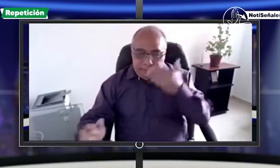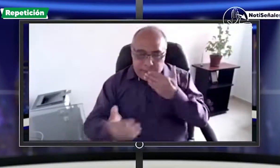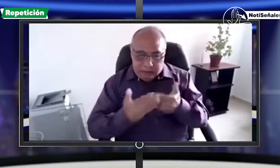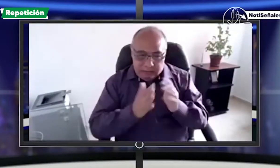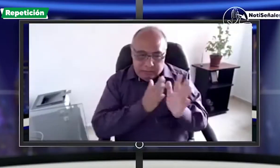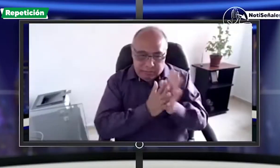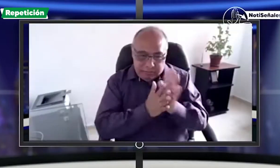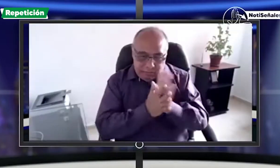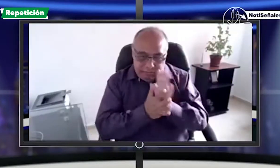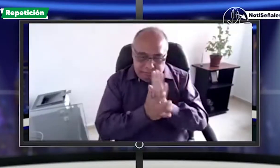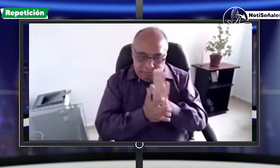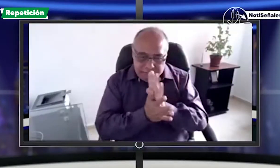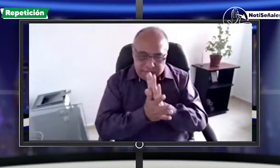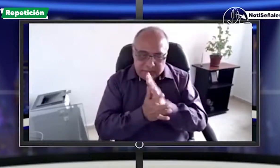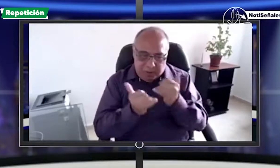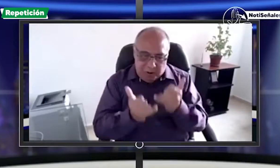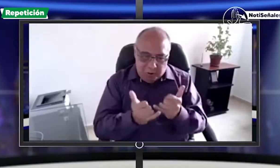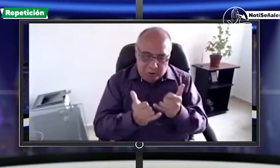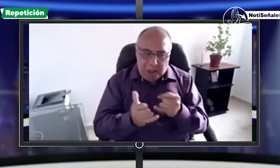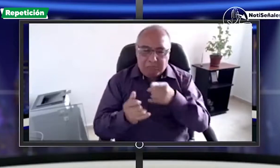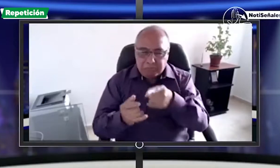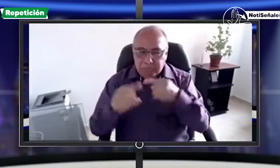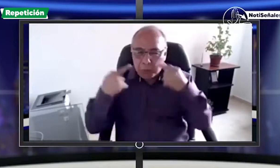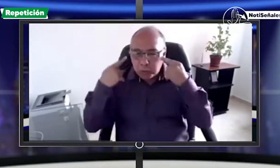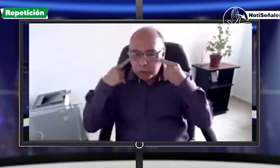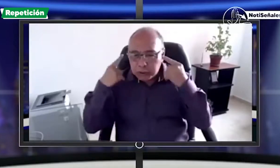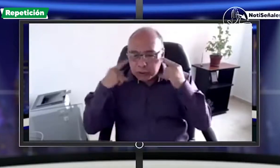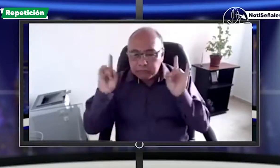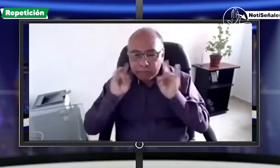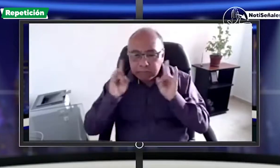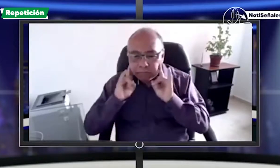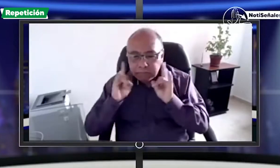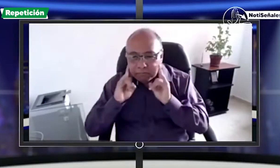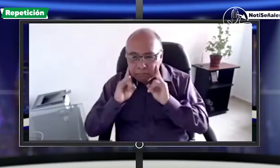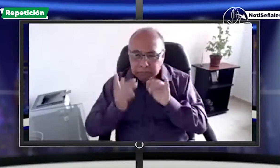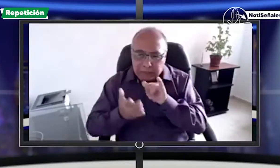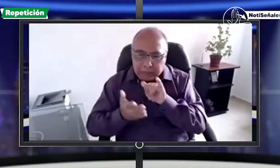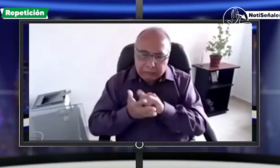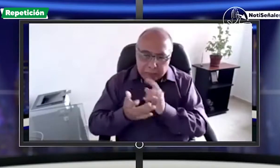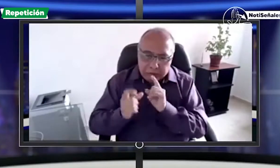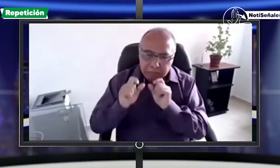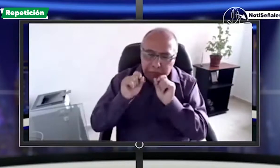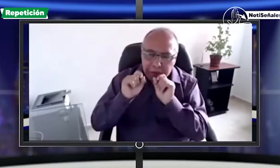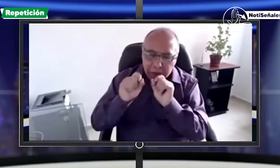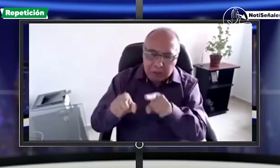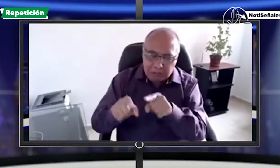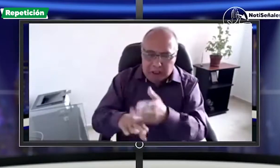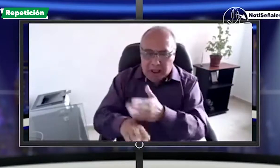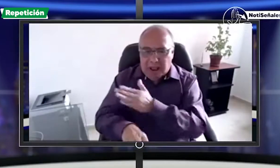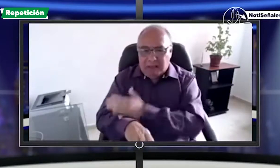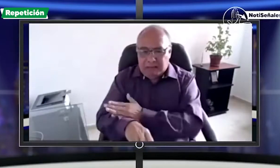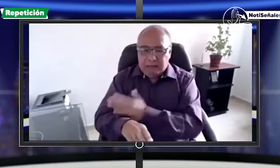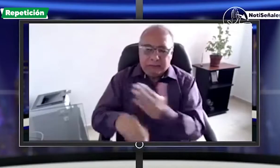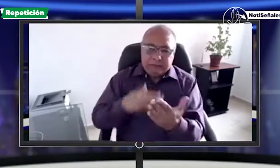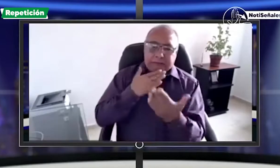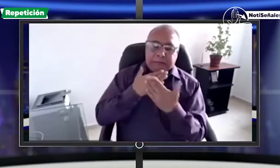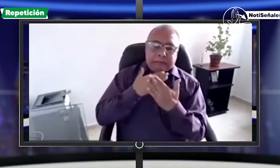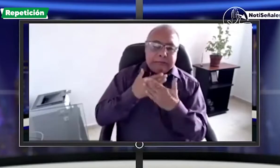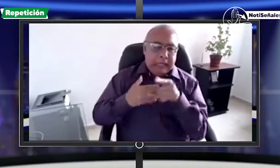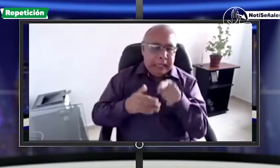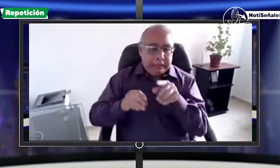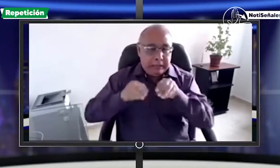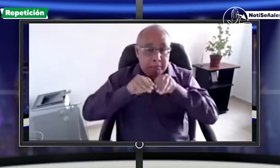Ok, Juan David, muchas gracias por lo que nos acabas de comentar también. Ya también escuchamos inicialmente, quisiéramos